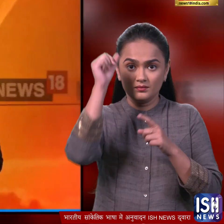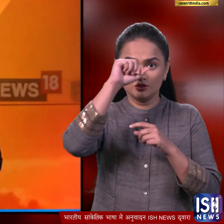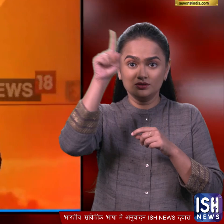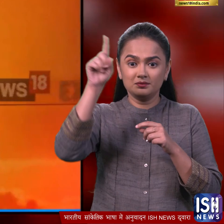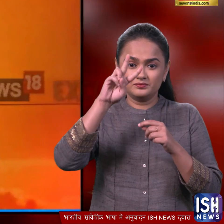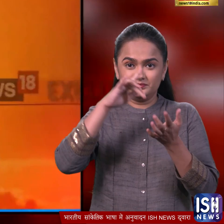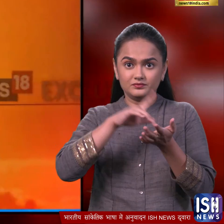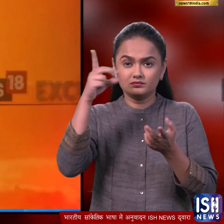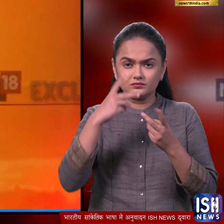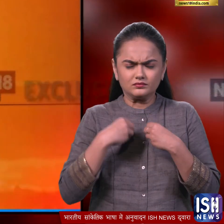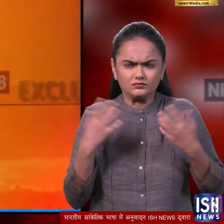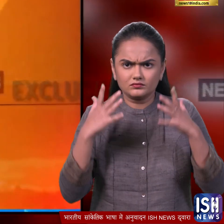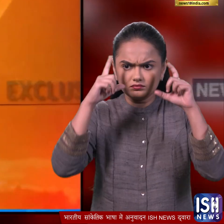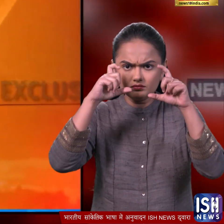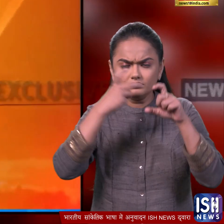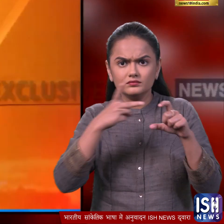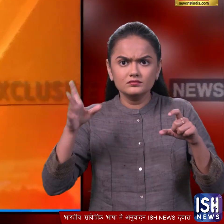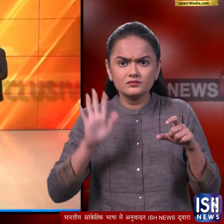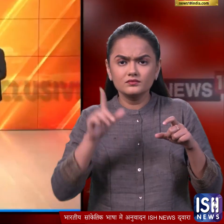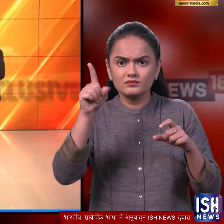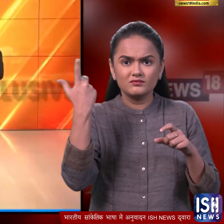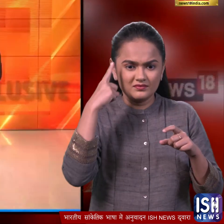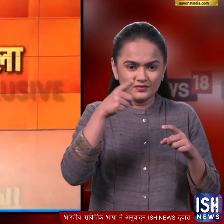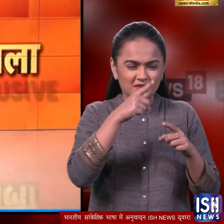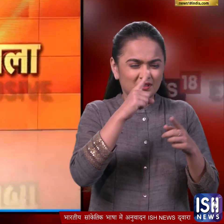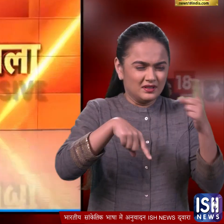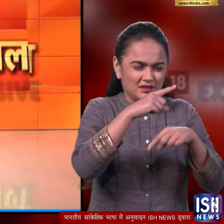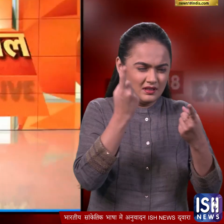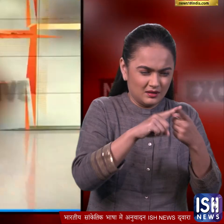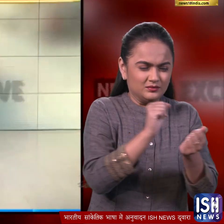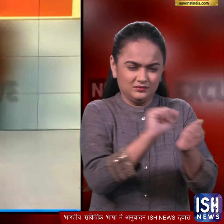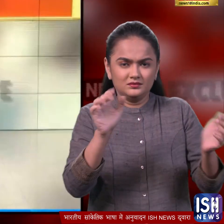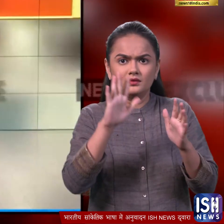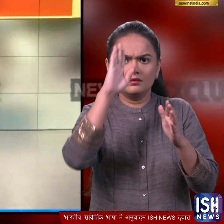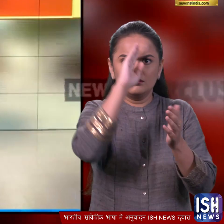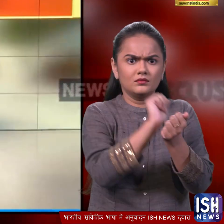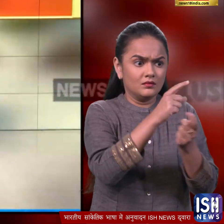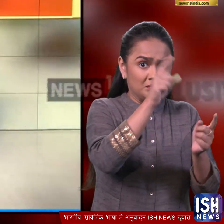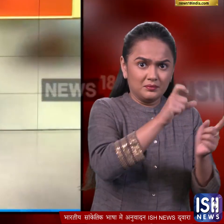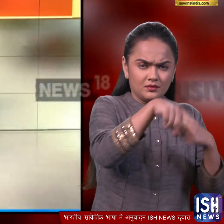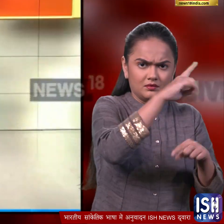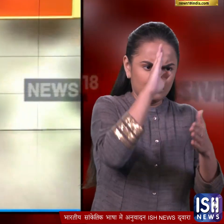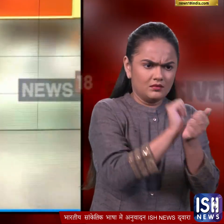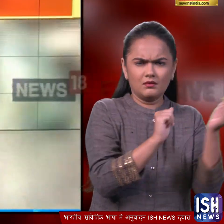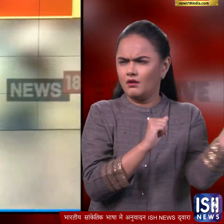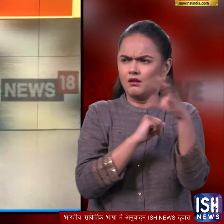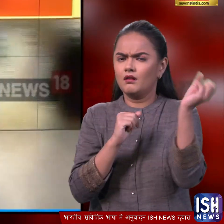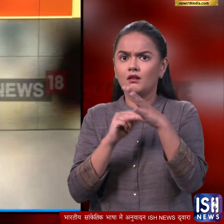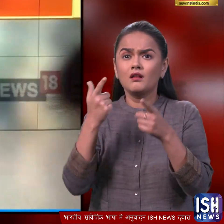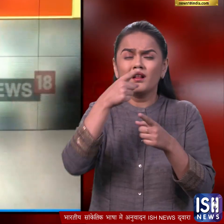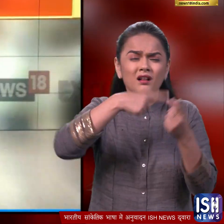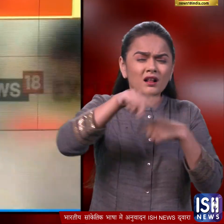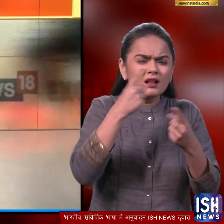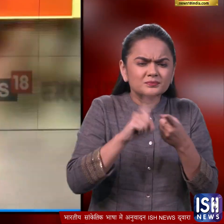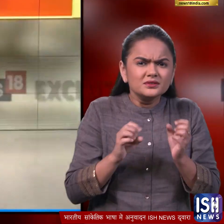पंजाब के बरनाला से चौंकाने वाली तस्वीरें सामने आई। वहां अवैध कब्जे को छुड़वाने पहुंची पुलिस पर कुछ लोगों ने हमला कर दिया। बताया गया कि हंगामे की शुरुआत